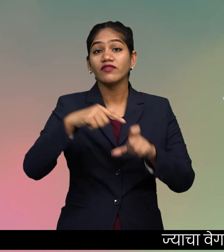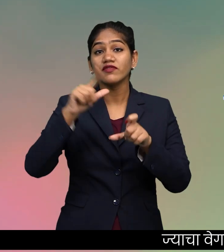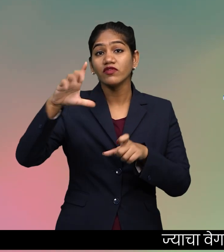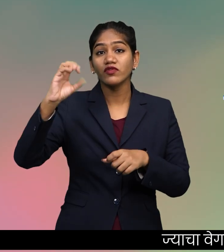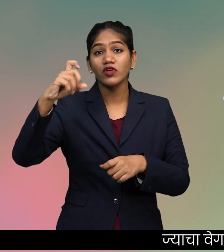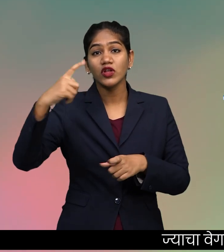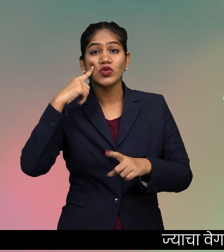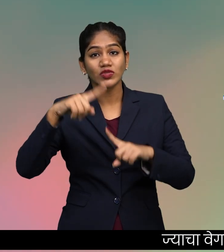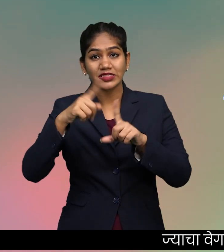0.75 मैल असेल.